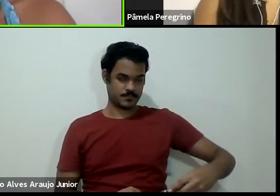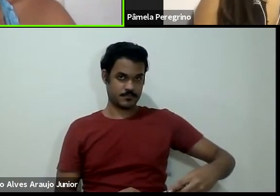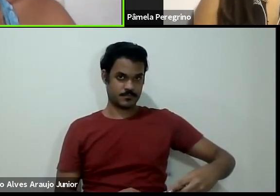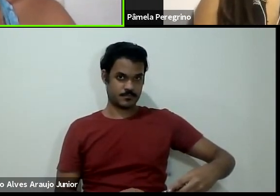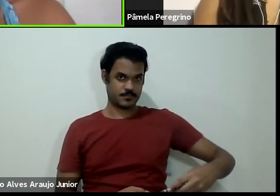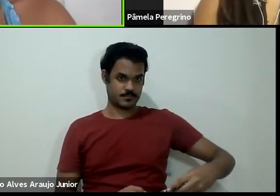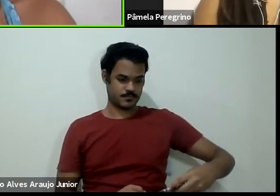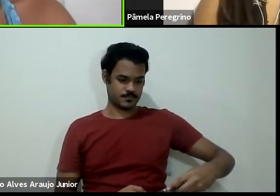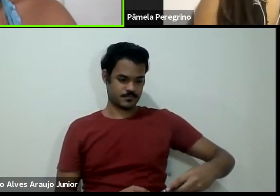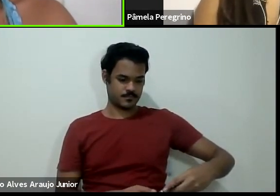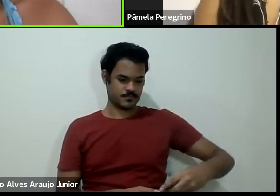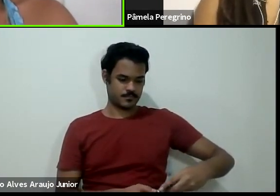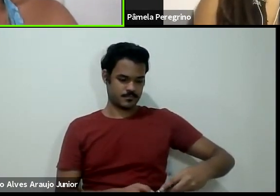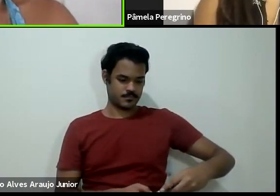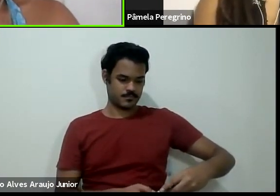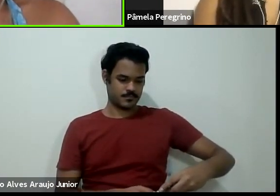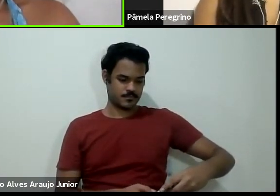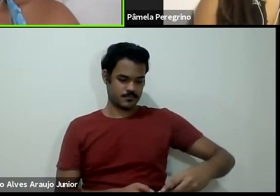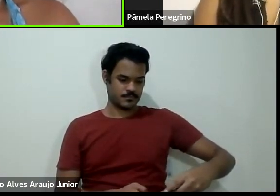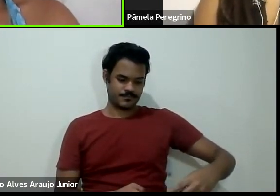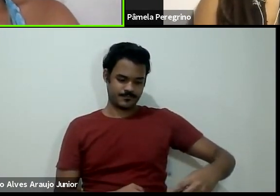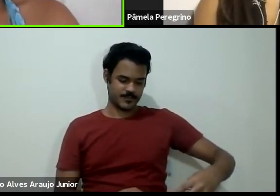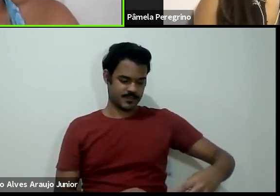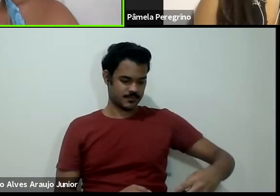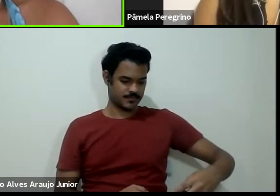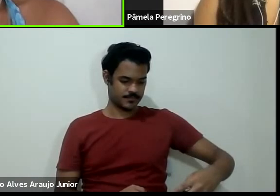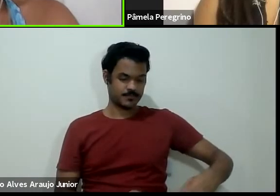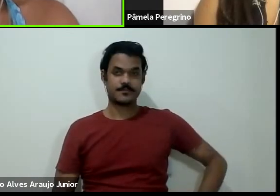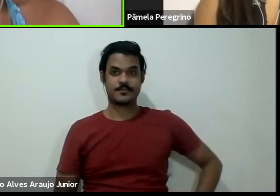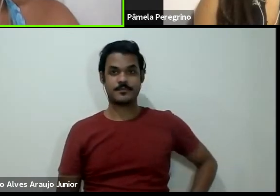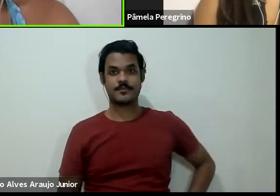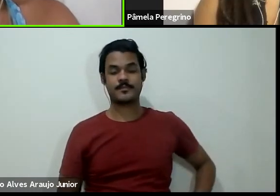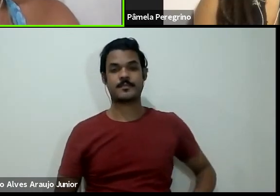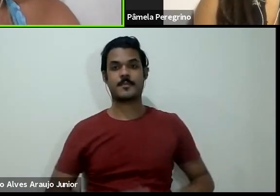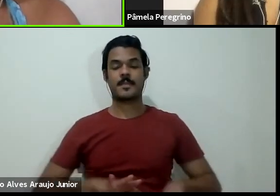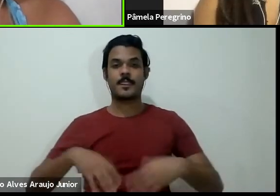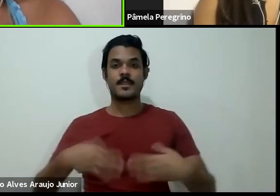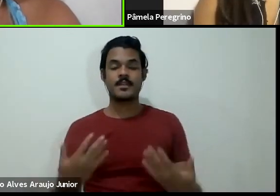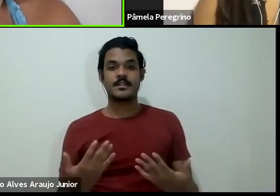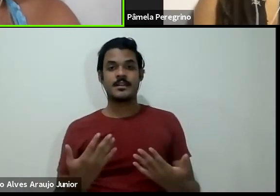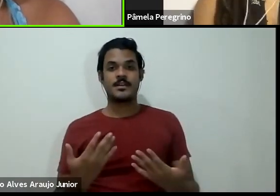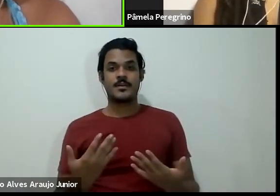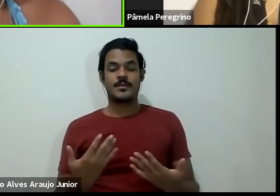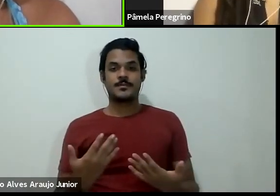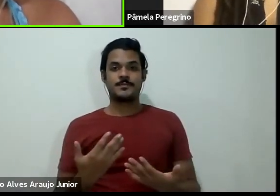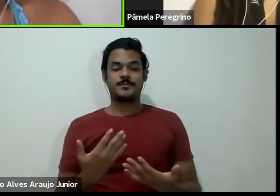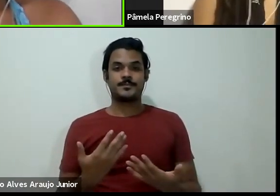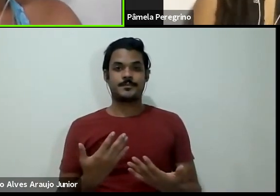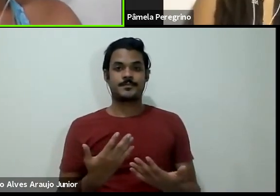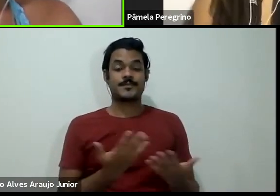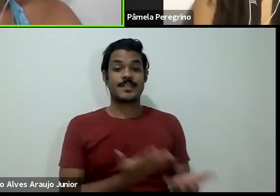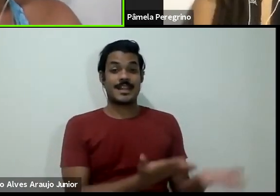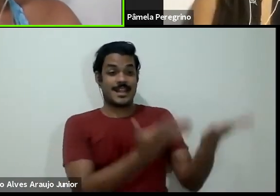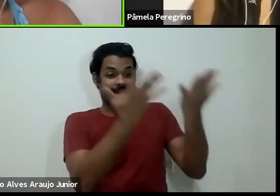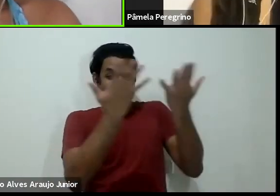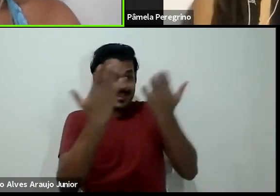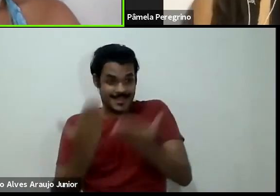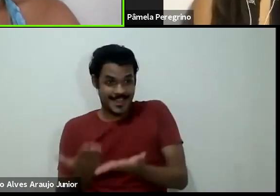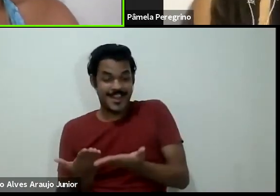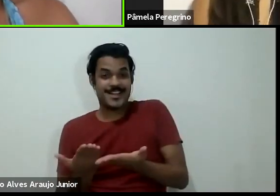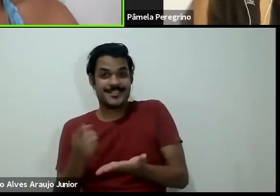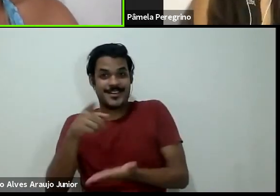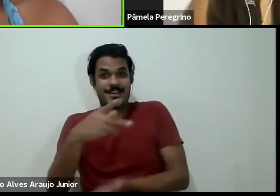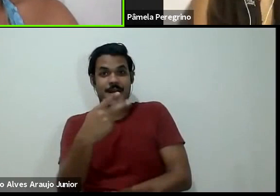cultural negra, transgênera e periférica daqui de Porto Seguro. Recebam, por favor, a